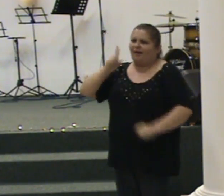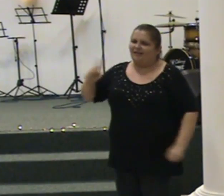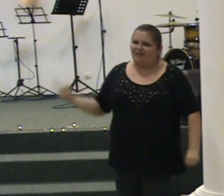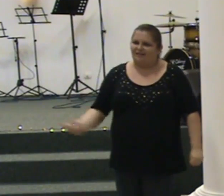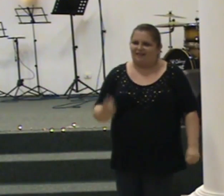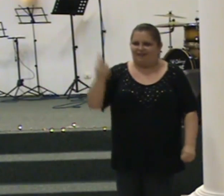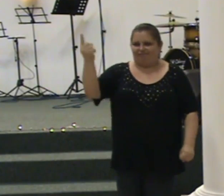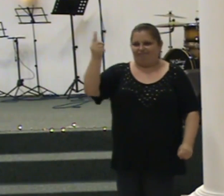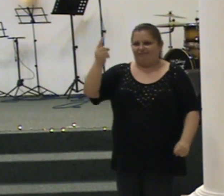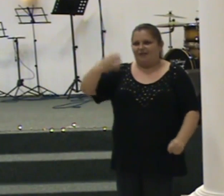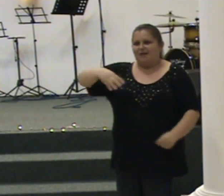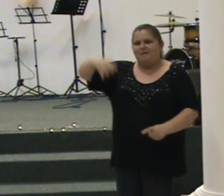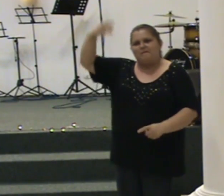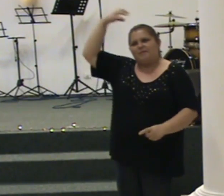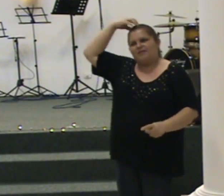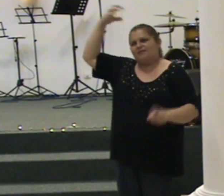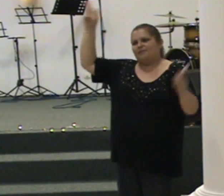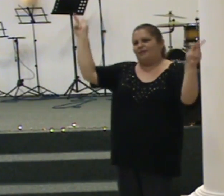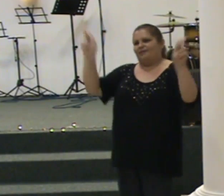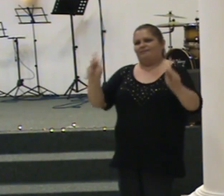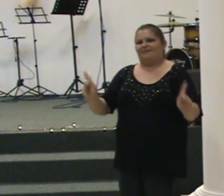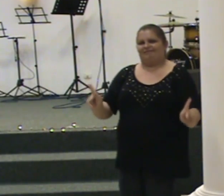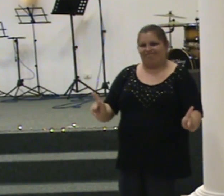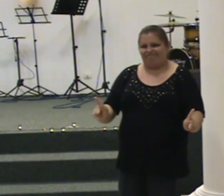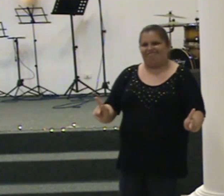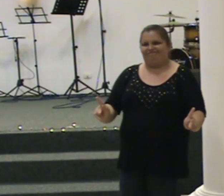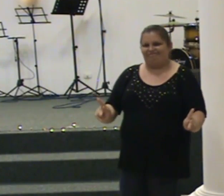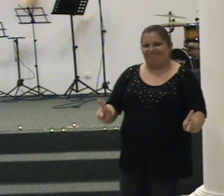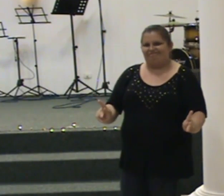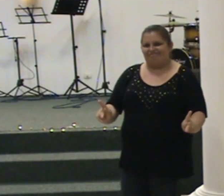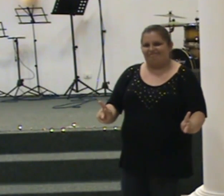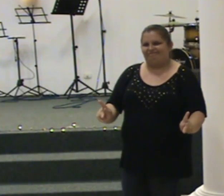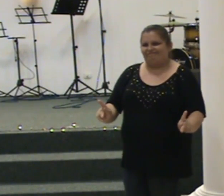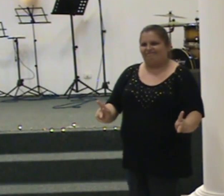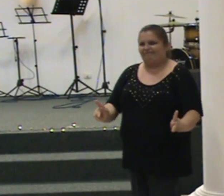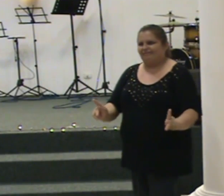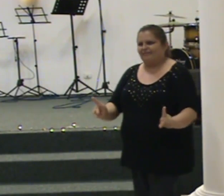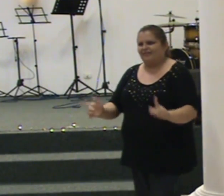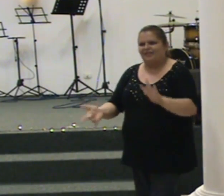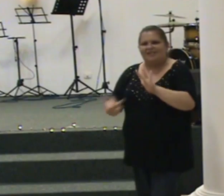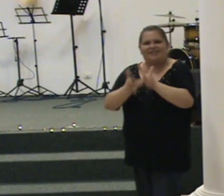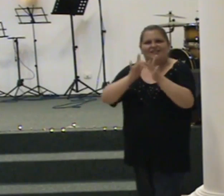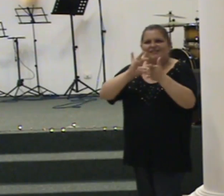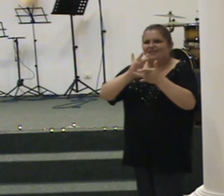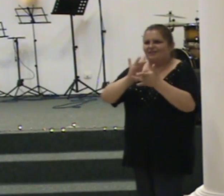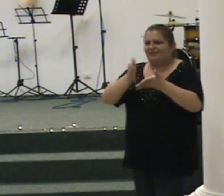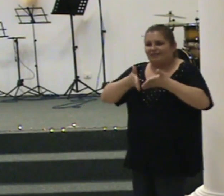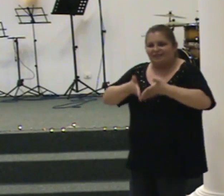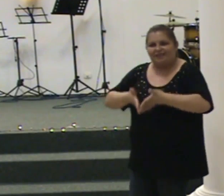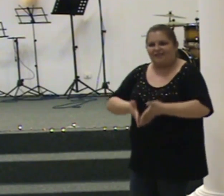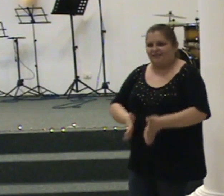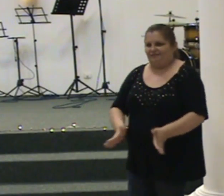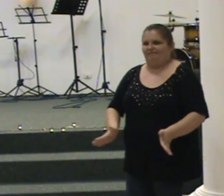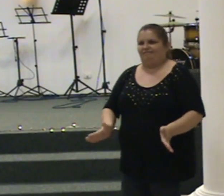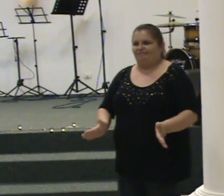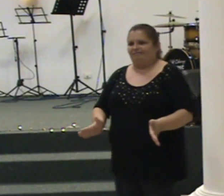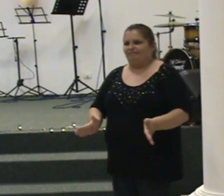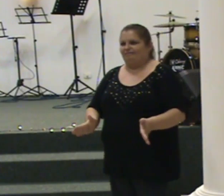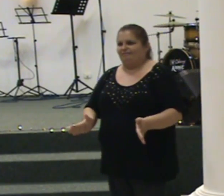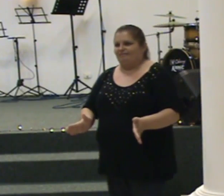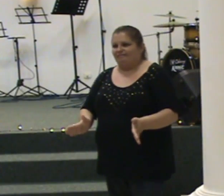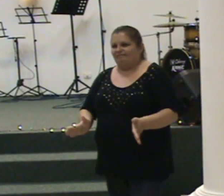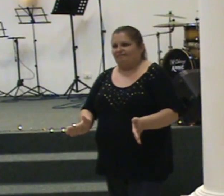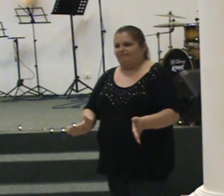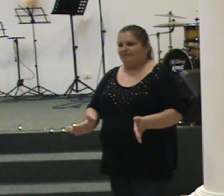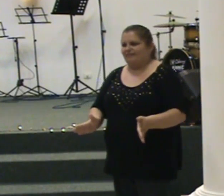eternidade e príncipe da paz. Então, quando Jesus nasceu, Jesus, né,